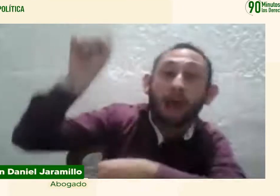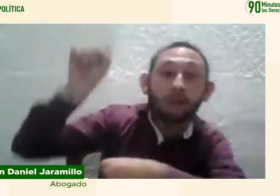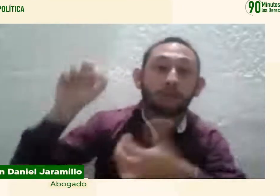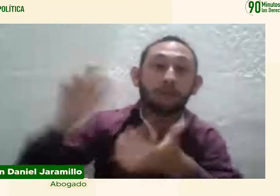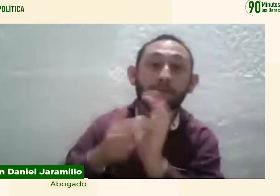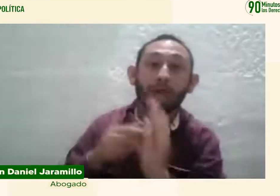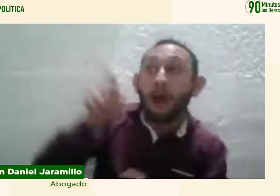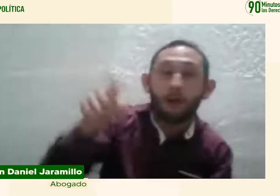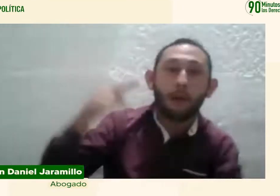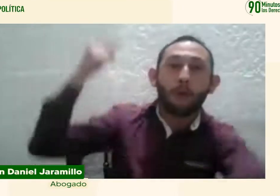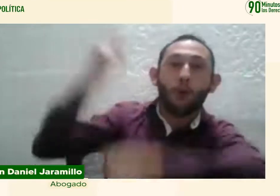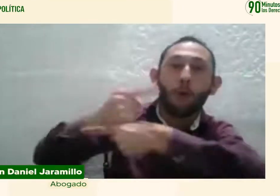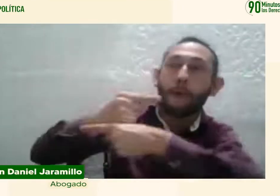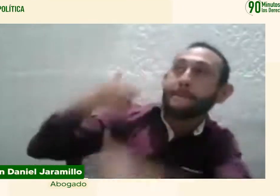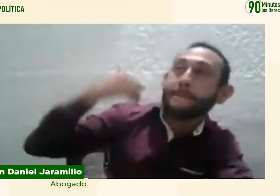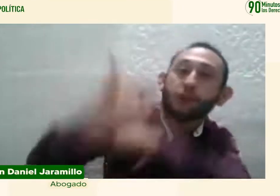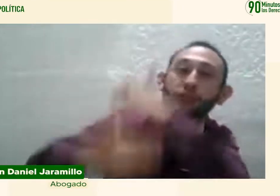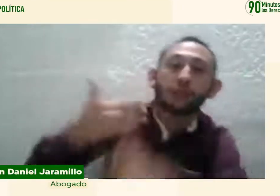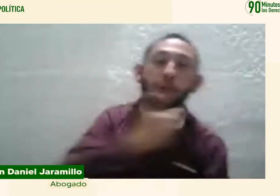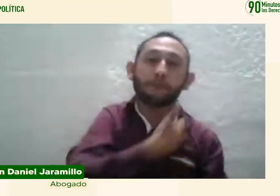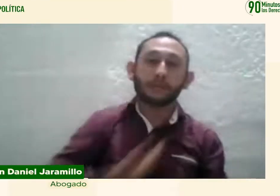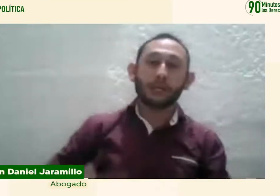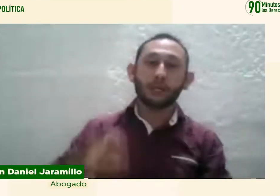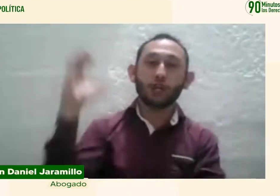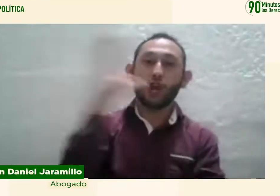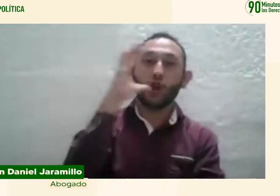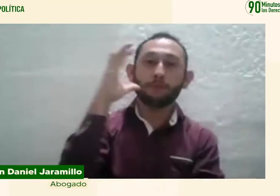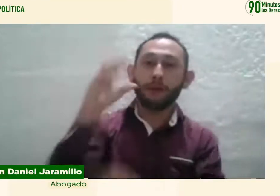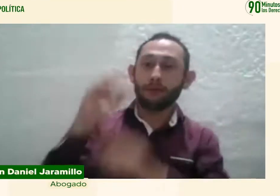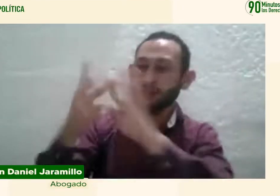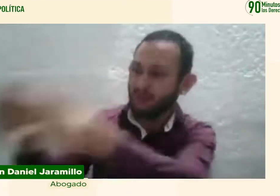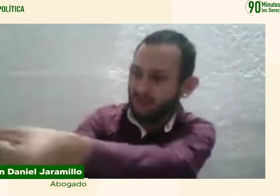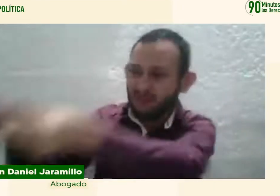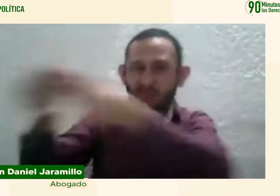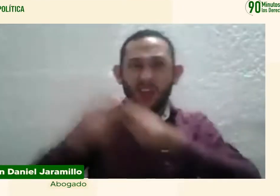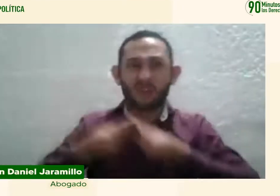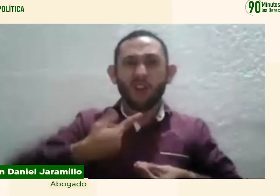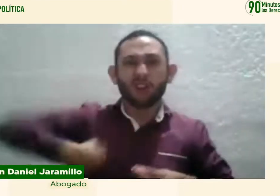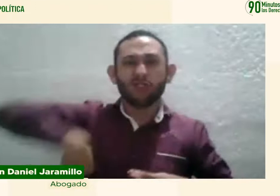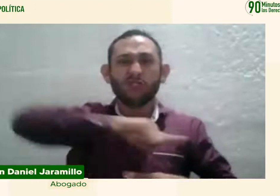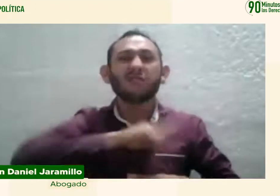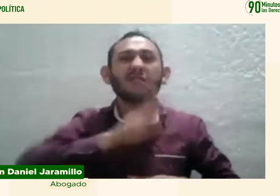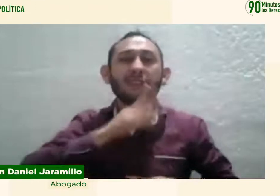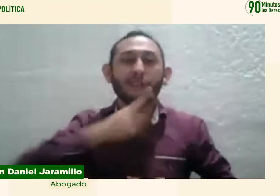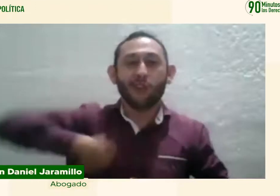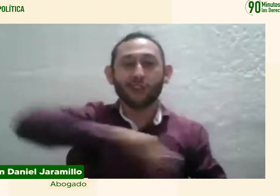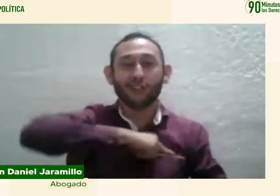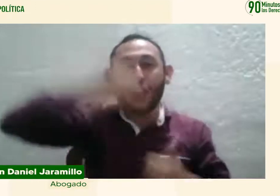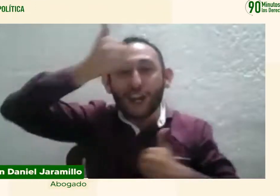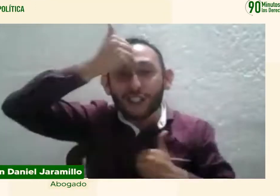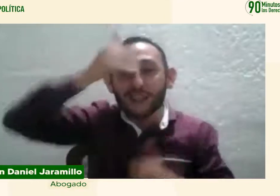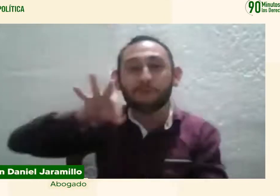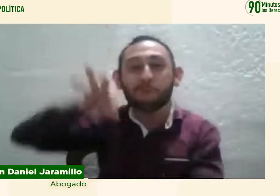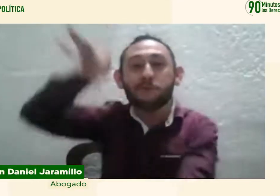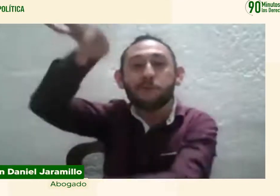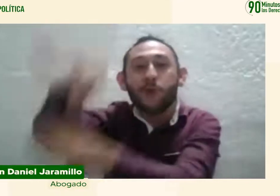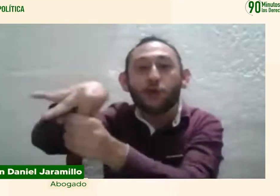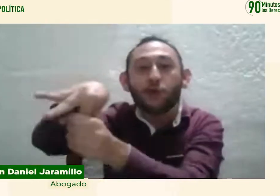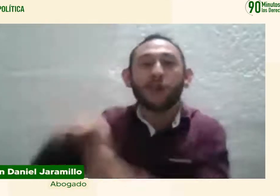cualquiera que sea el que gane realmente la idea es que cumplan y que el proceso de su presidencia dentro del país se